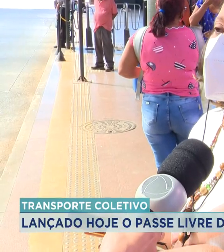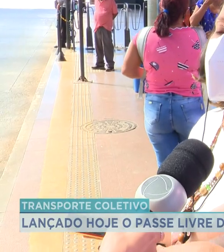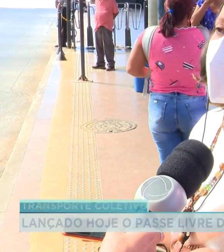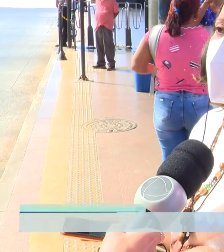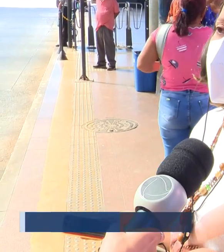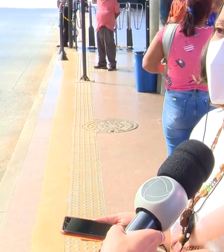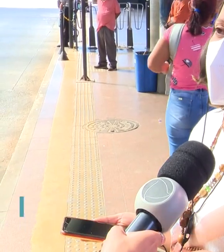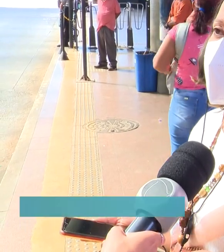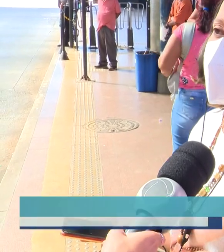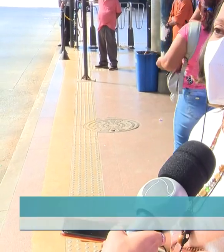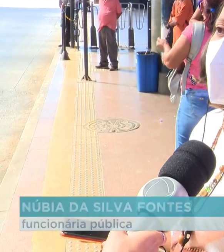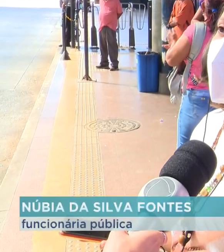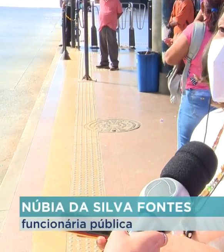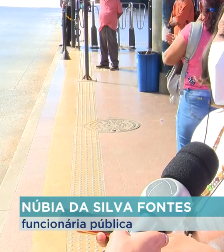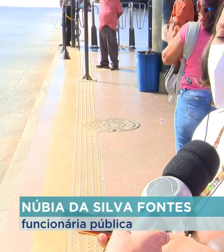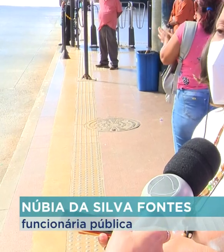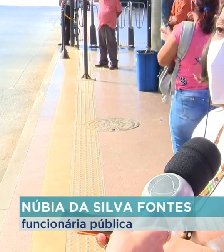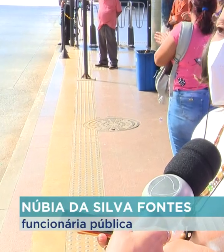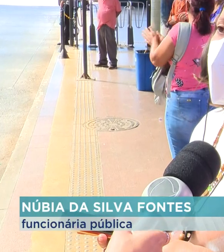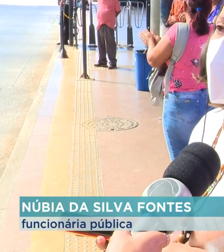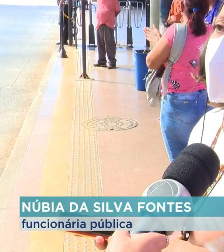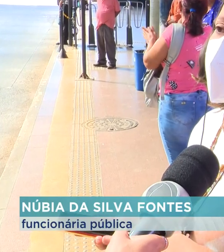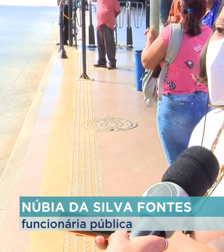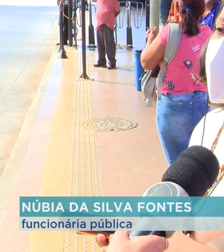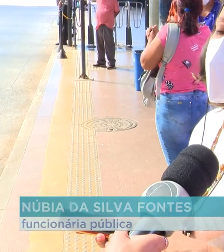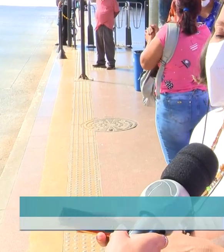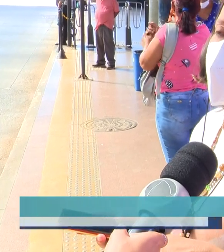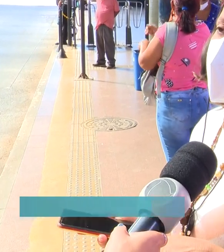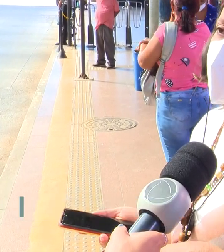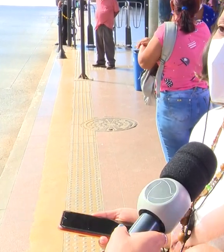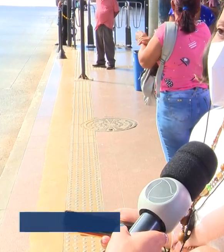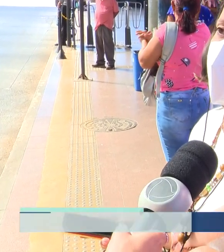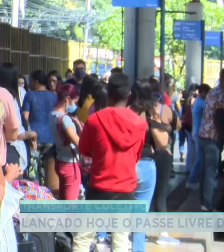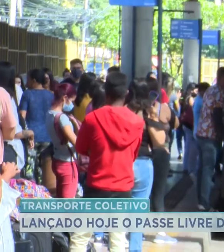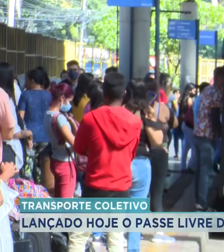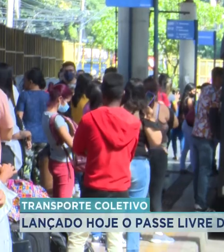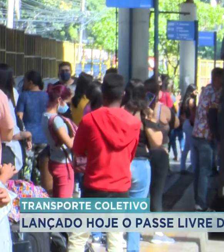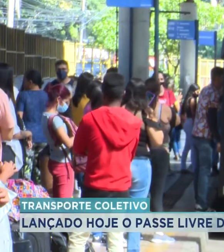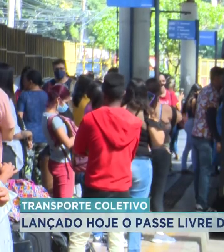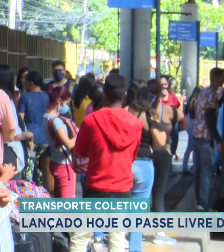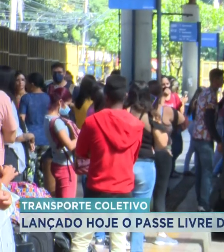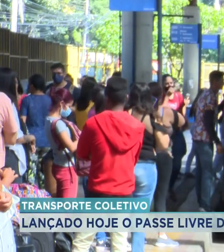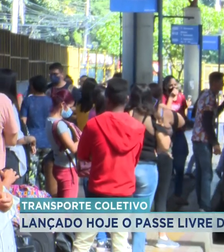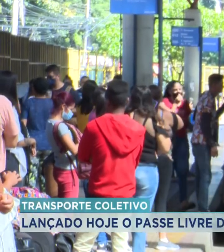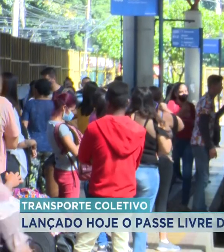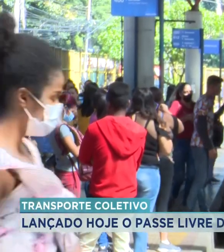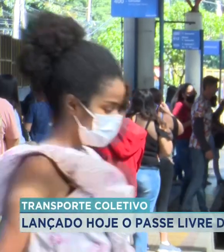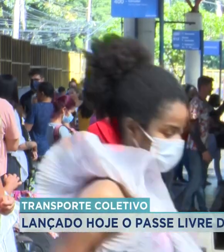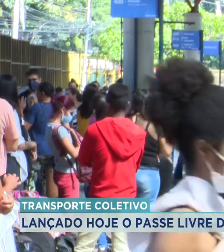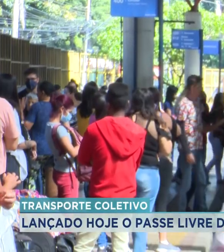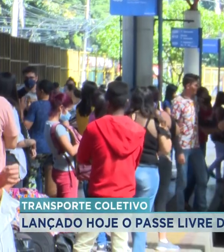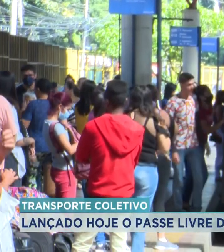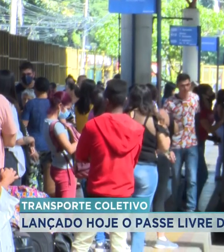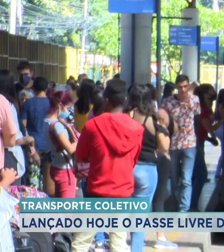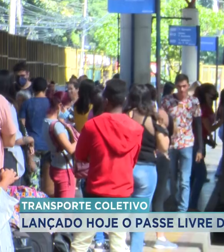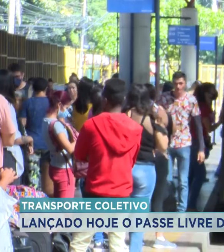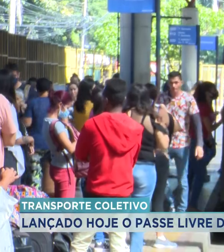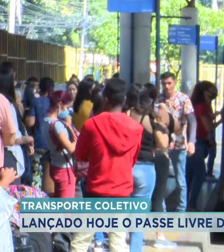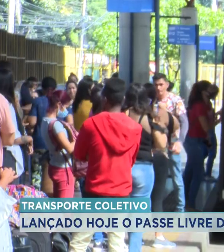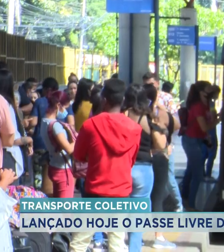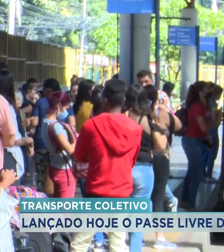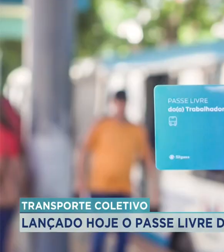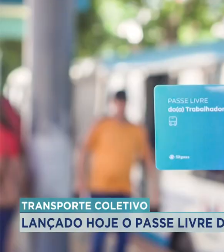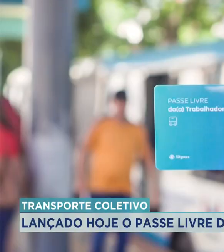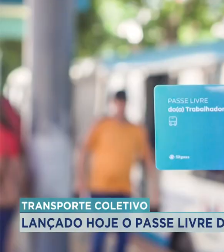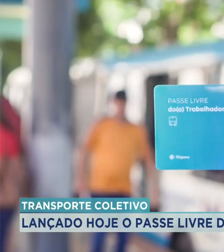todos os dias, não utilizo final de semana. Eles depositam um valor que dá 2 viagens por dia. No sistema atual, ela pode fazer 2 viagens